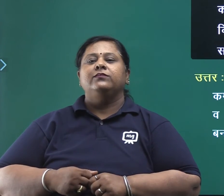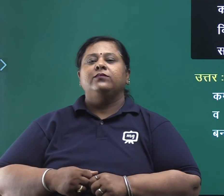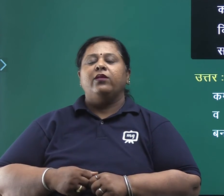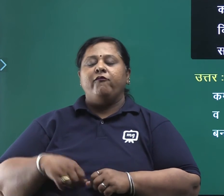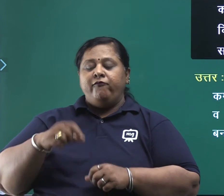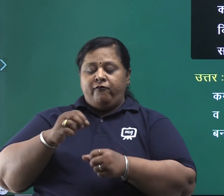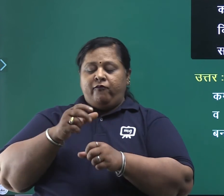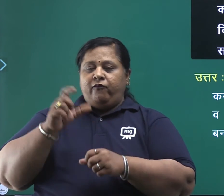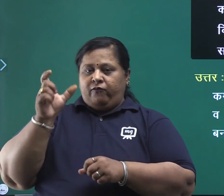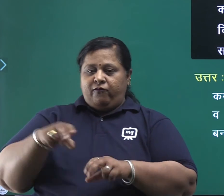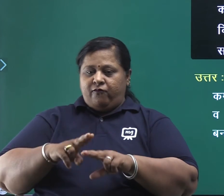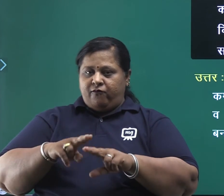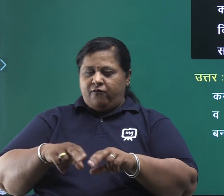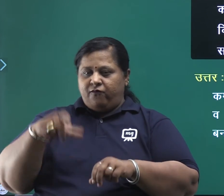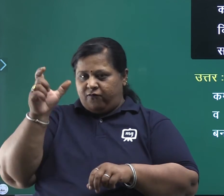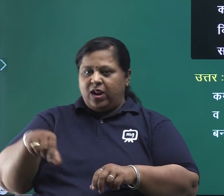फिल्मकार